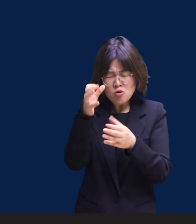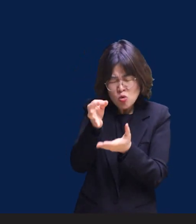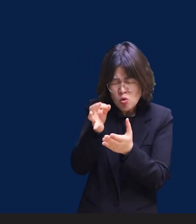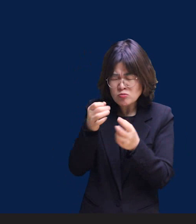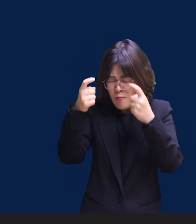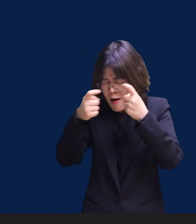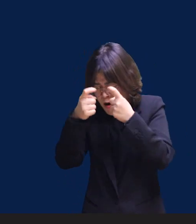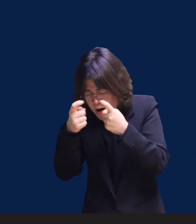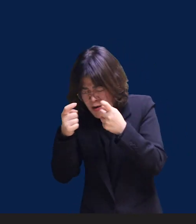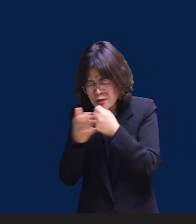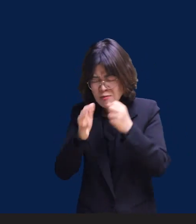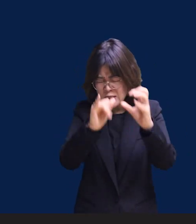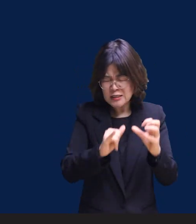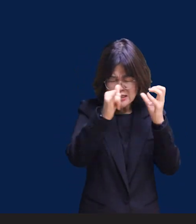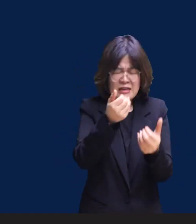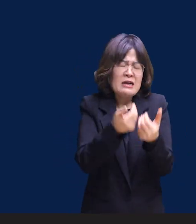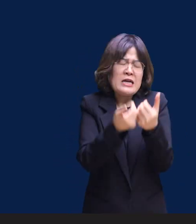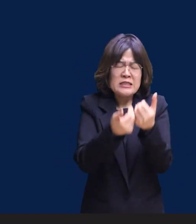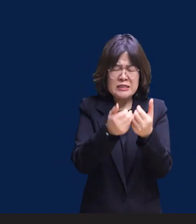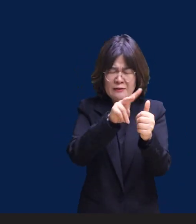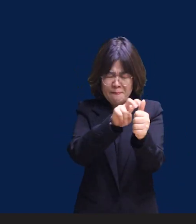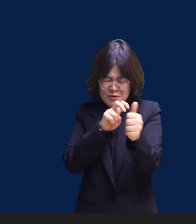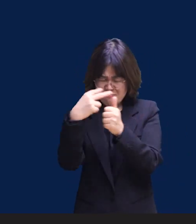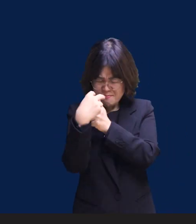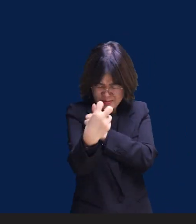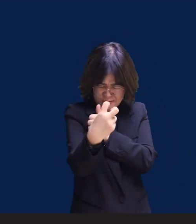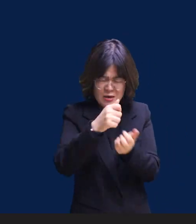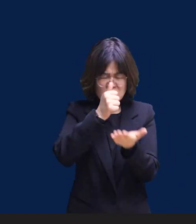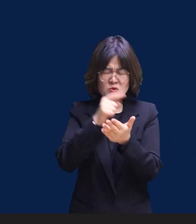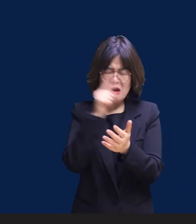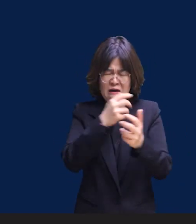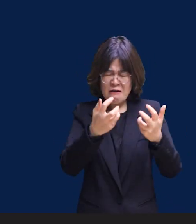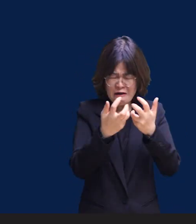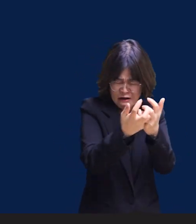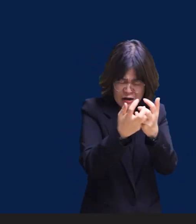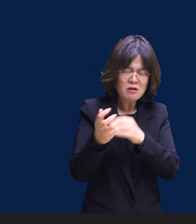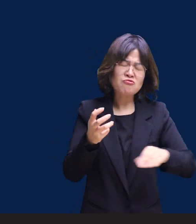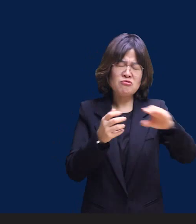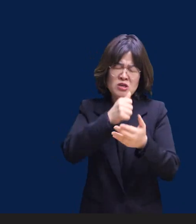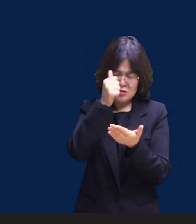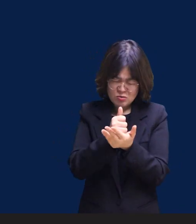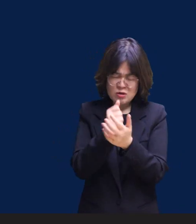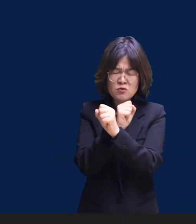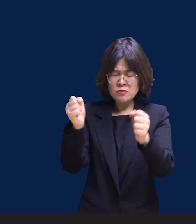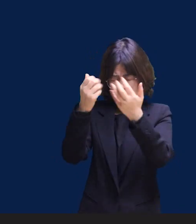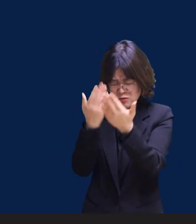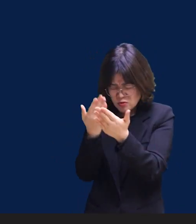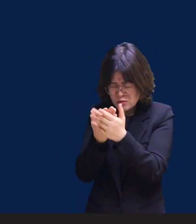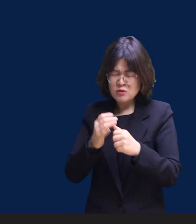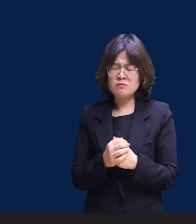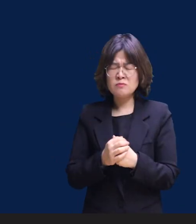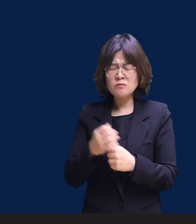만문을 숭배하고 추종함으로써 이 세상의 갈등과 미움의 죄악이 창궐하게 한 저희의 죄를